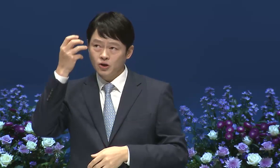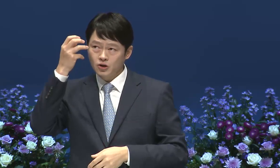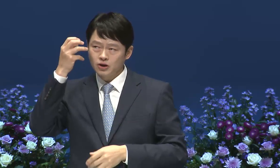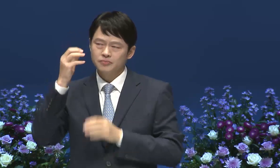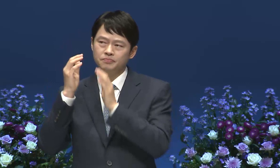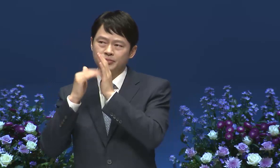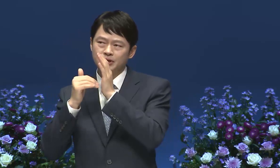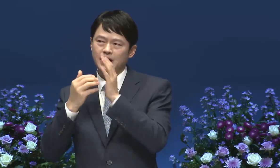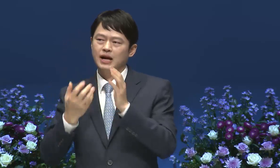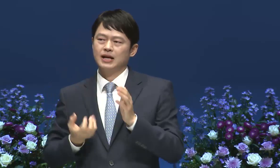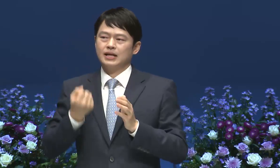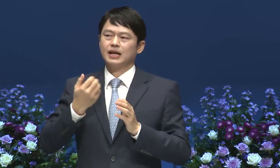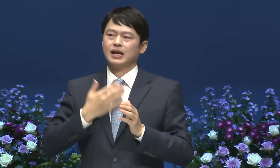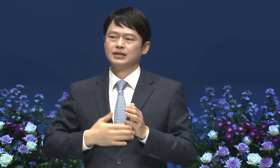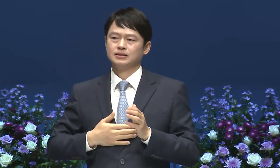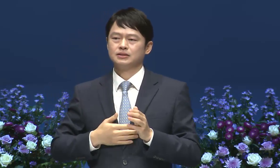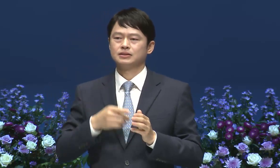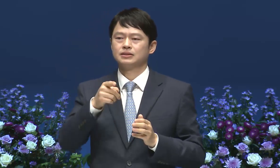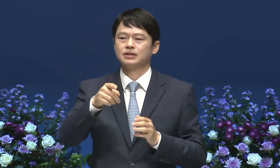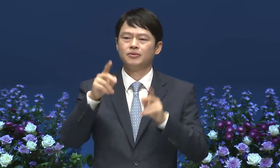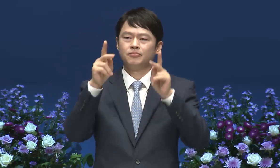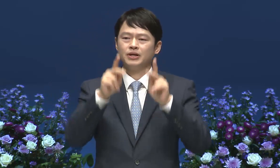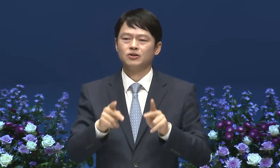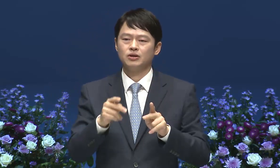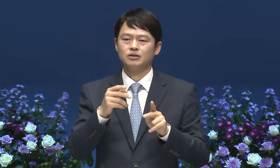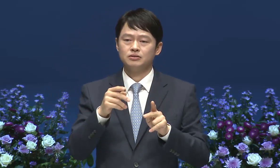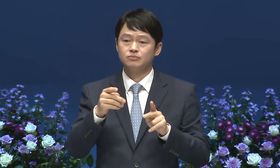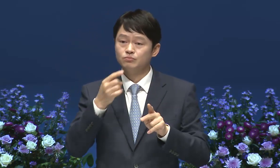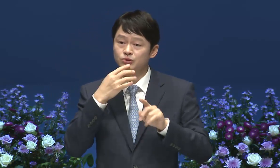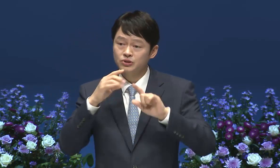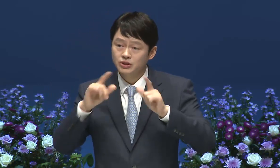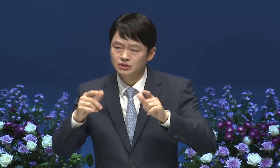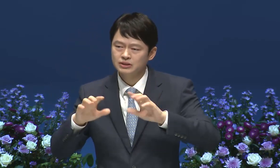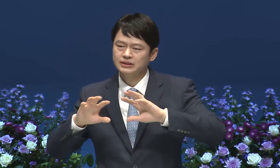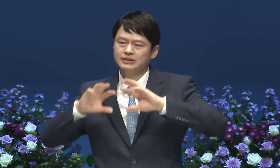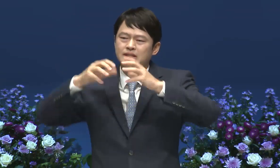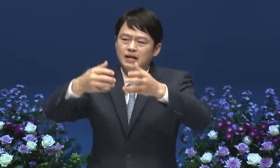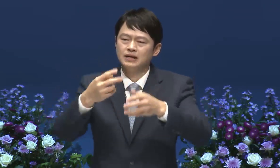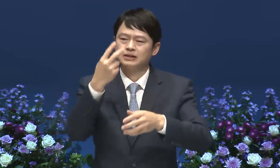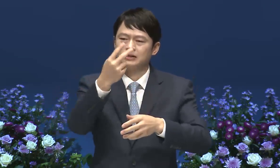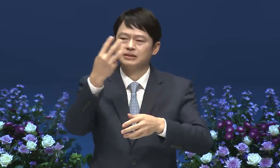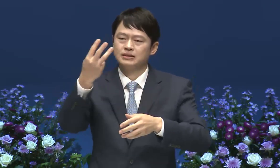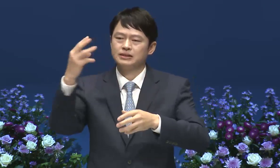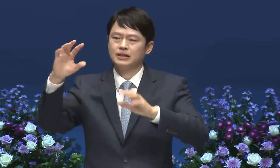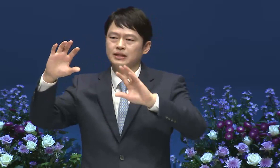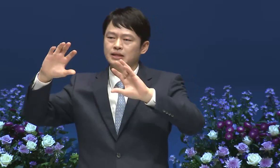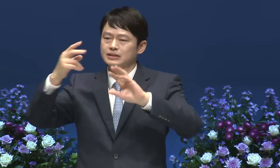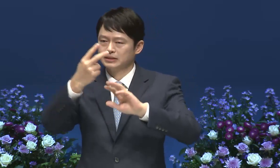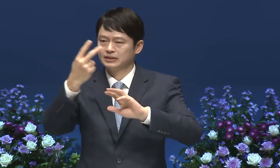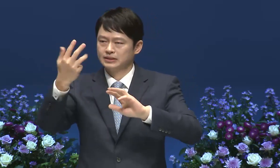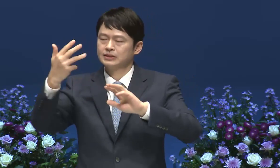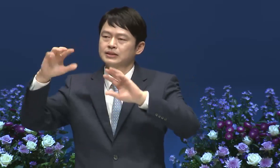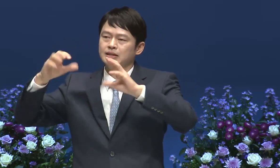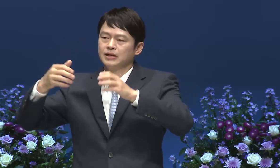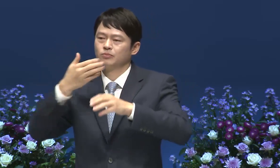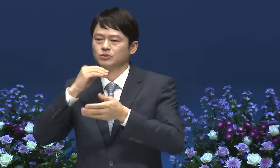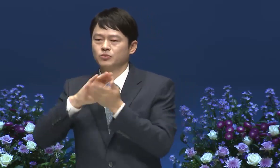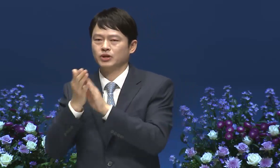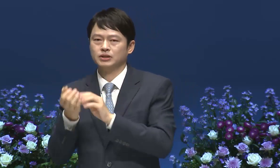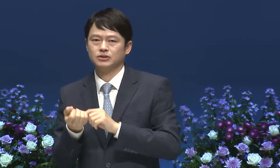저 이렇게 두 명에서 팔라완에서 사역을 하고 있는데 팔라완 지역에 그리고 필리핀에 그리고 전 세계에